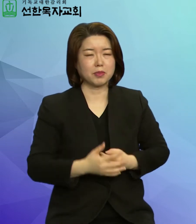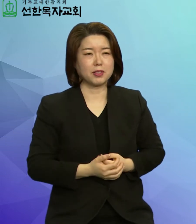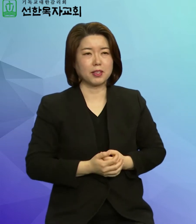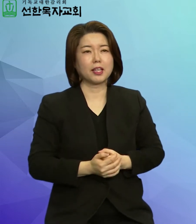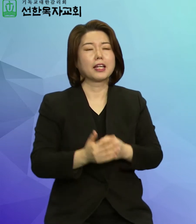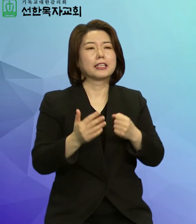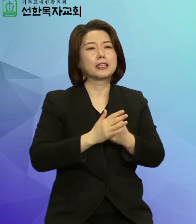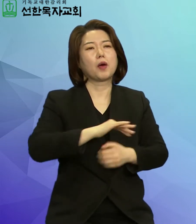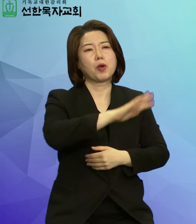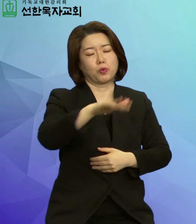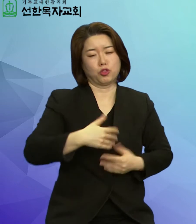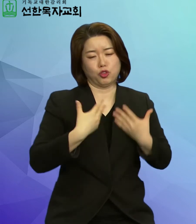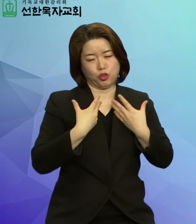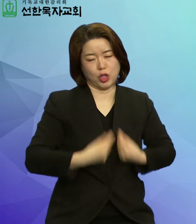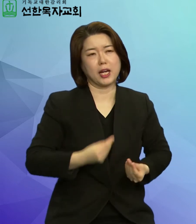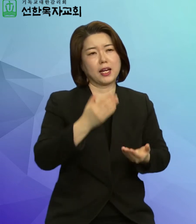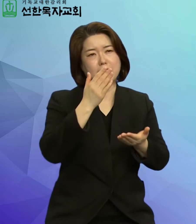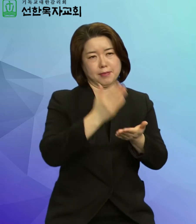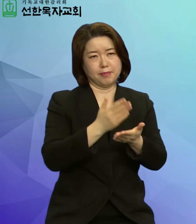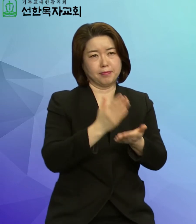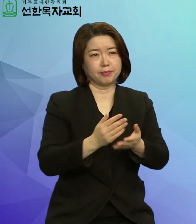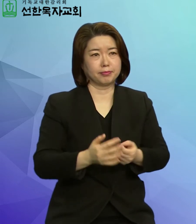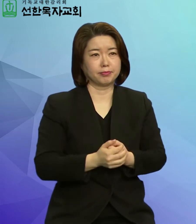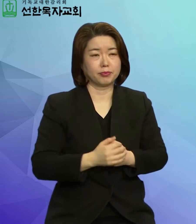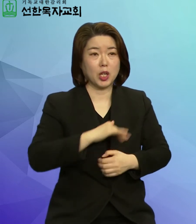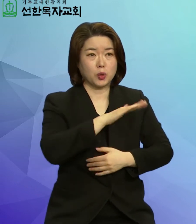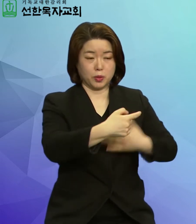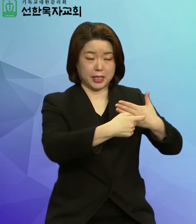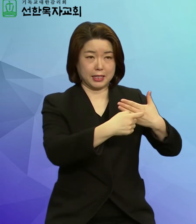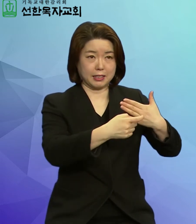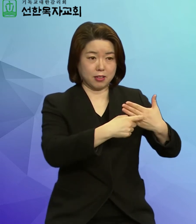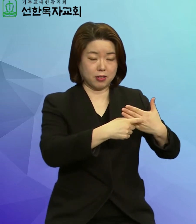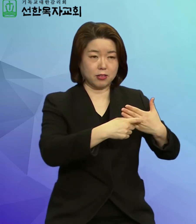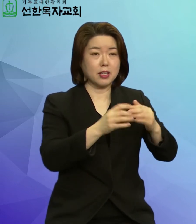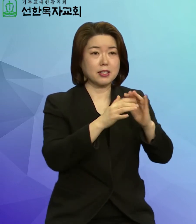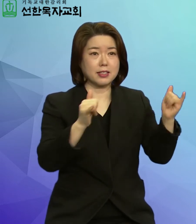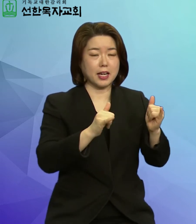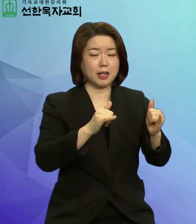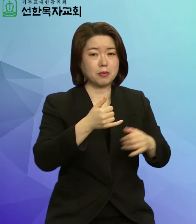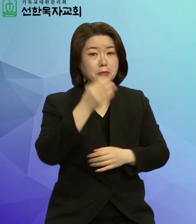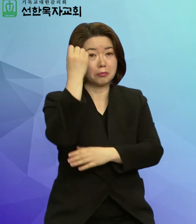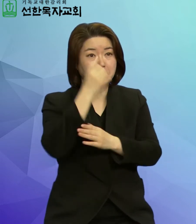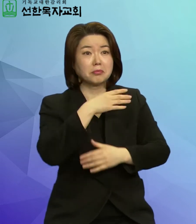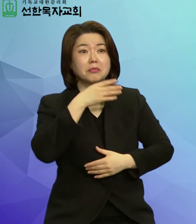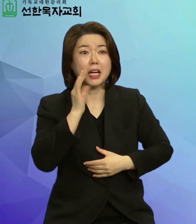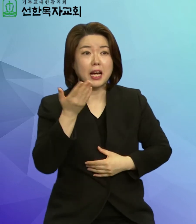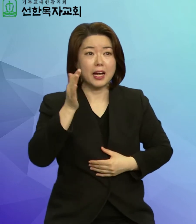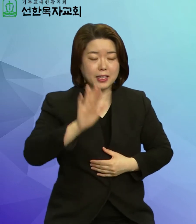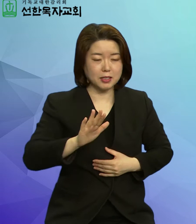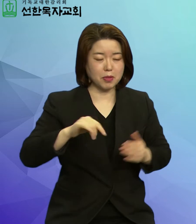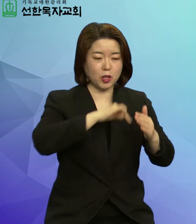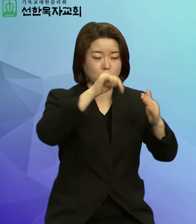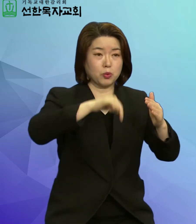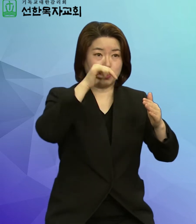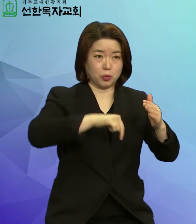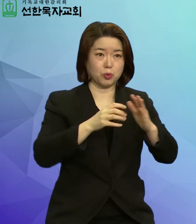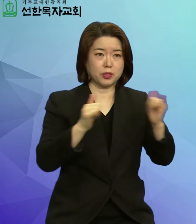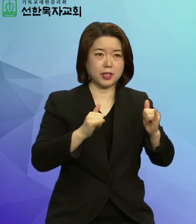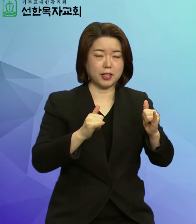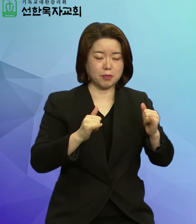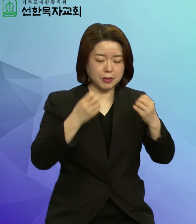것입니다. 그러므로 우리는 낙심하지 않습니다. 우리의 겉사람은 낡아가나 우리의 속사람은